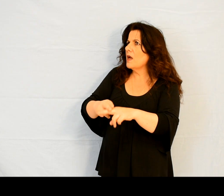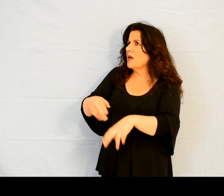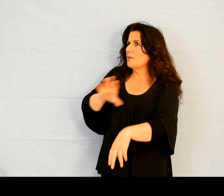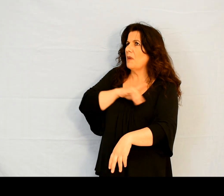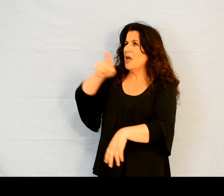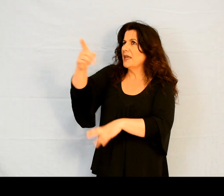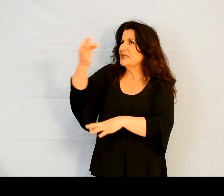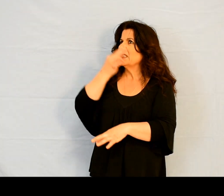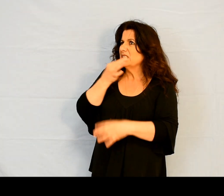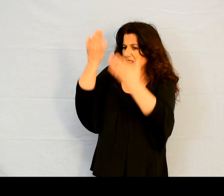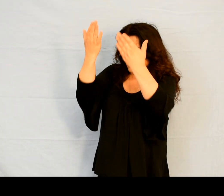Dieu. »